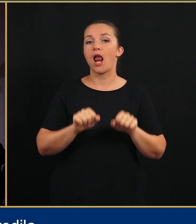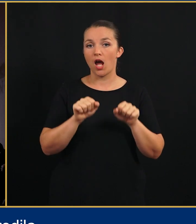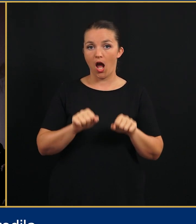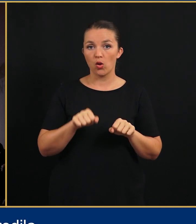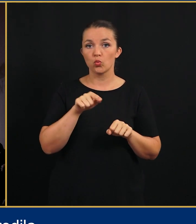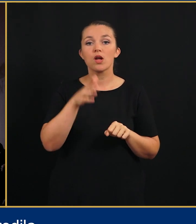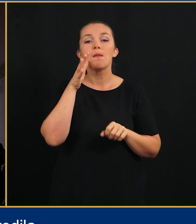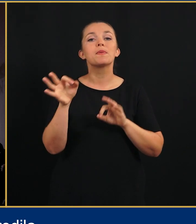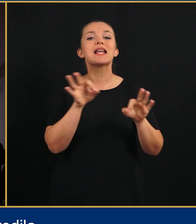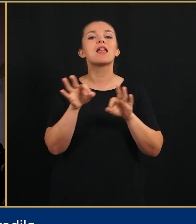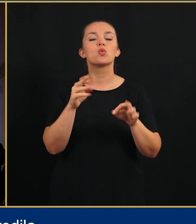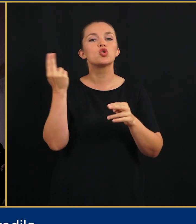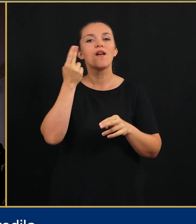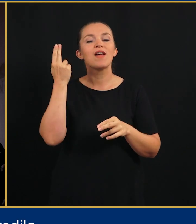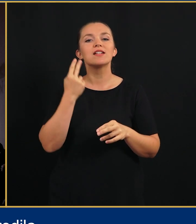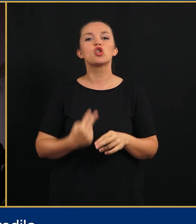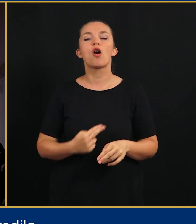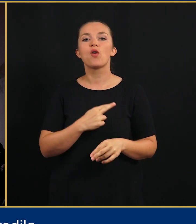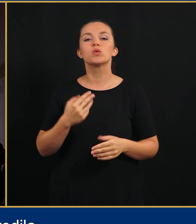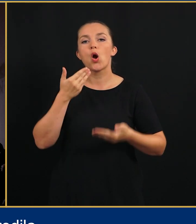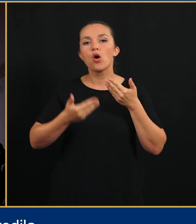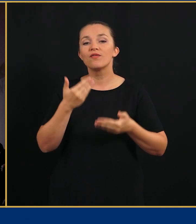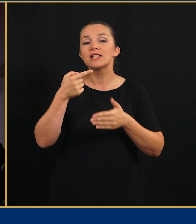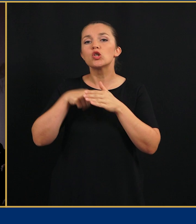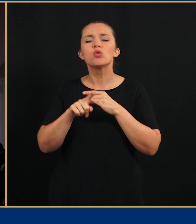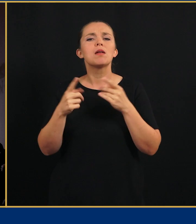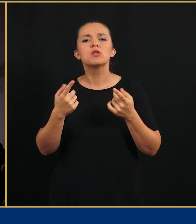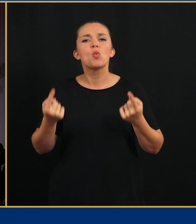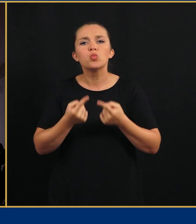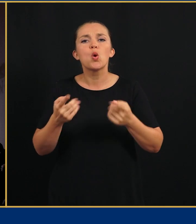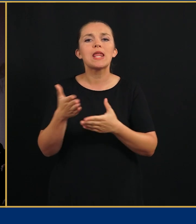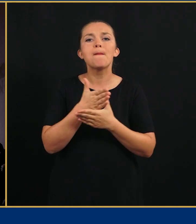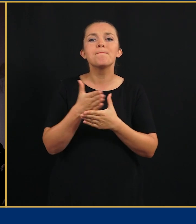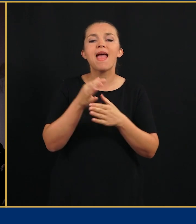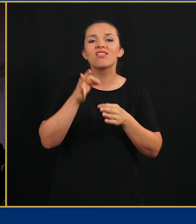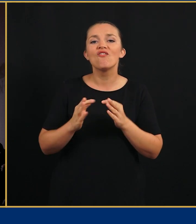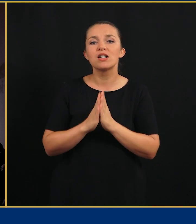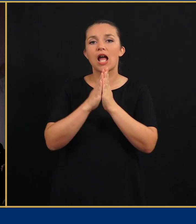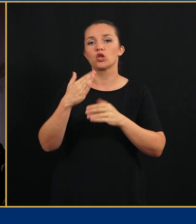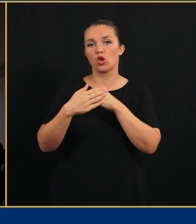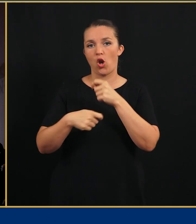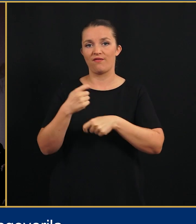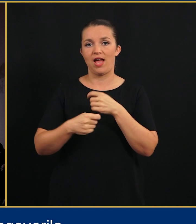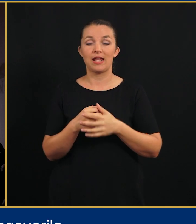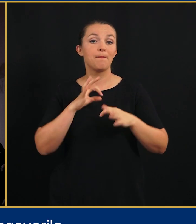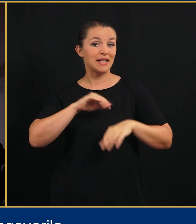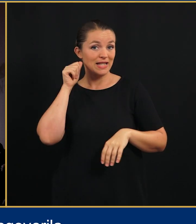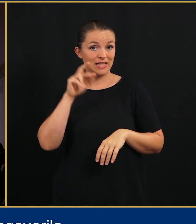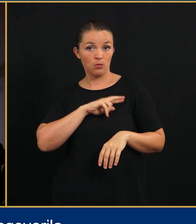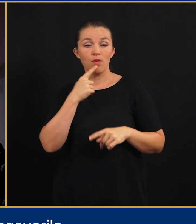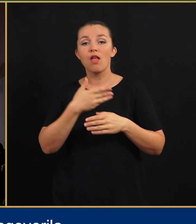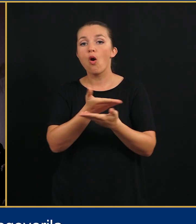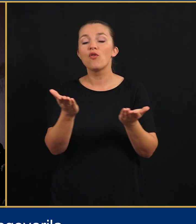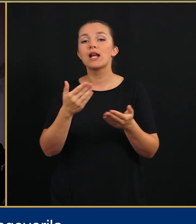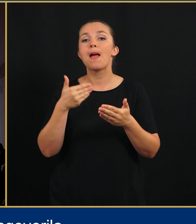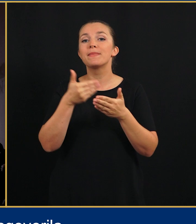Balkanu, ki ga je priredila Slovenska škofovska konferenca v luči spodbujanja medverskega sodelovanja. Predsednica republike je